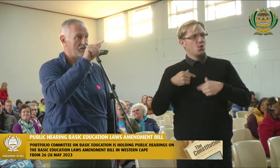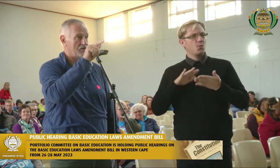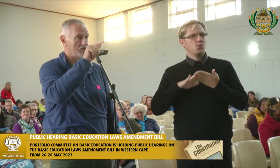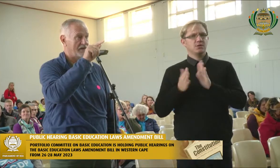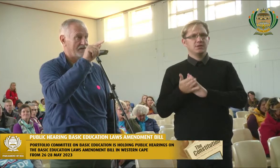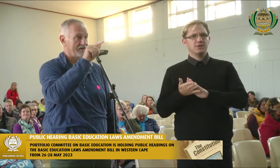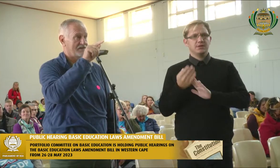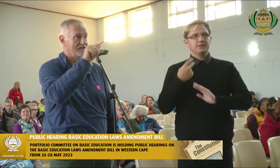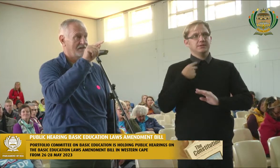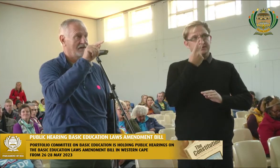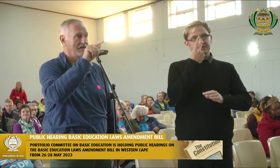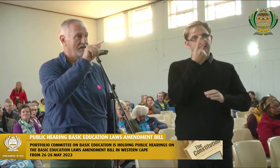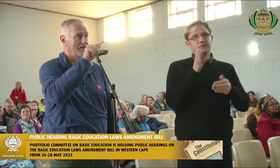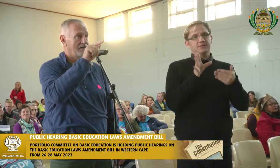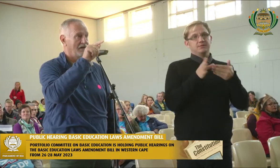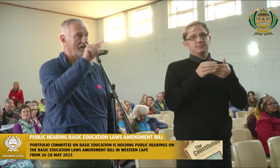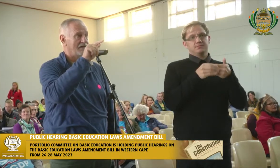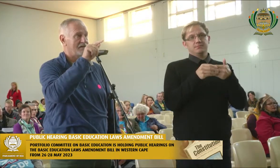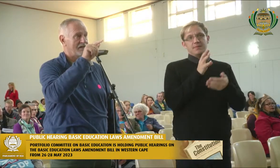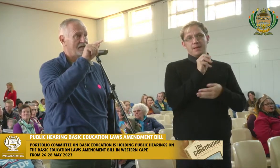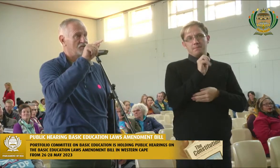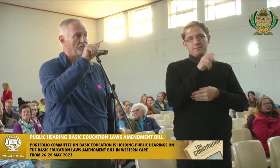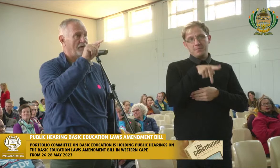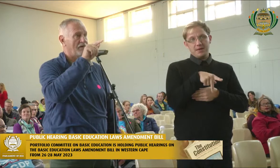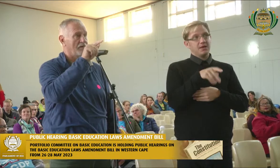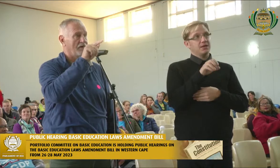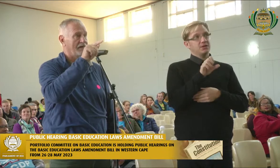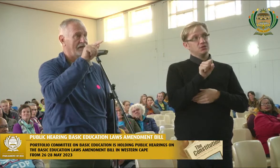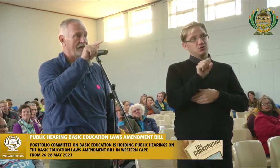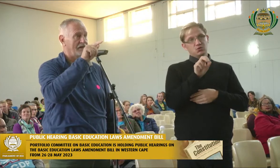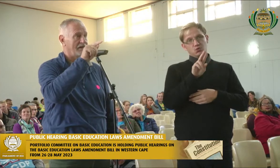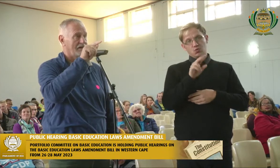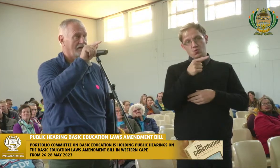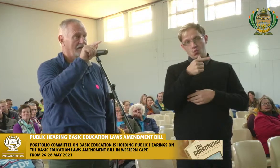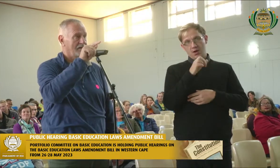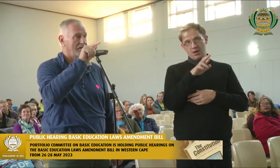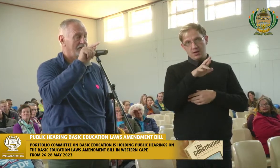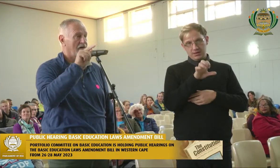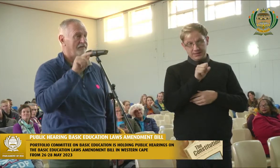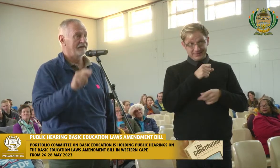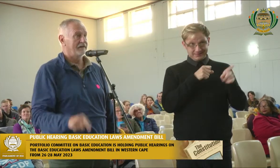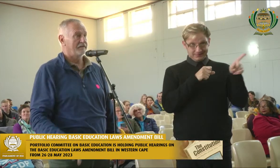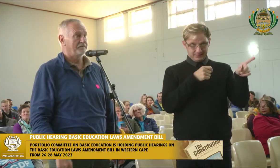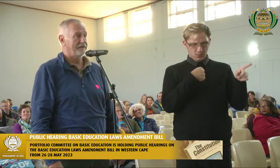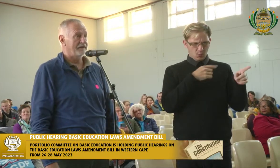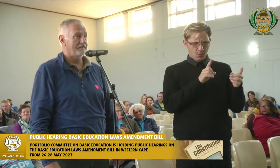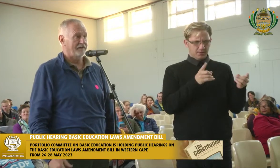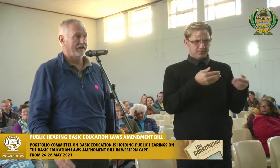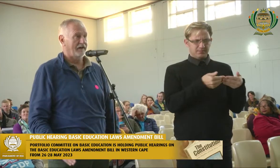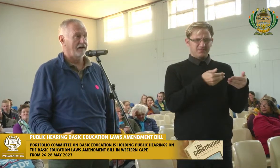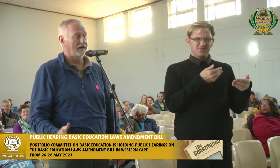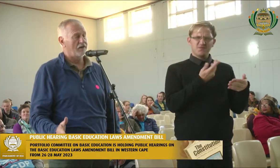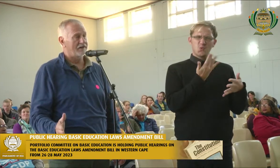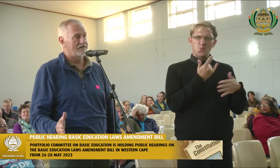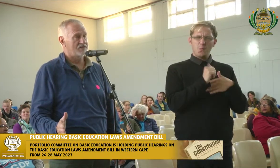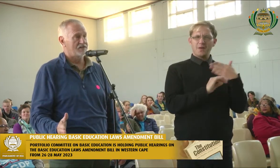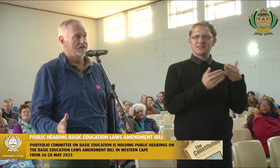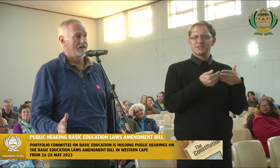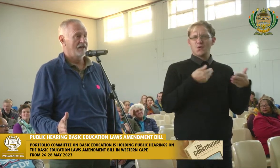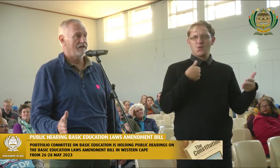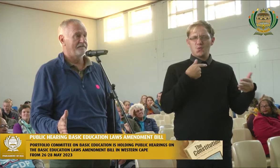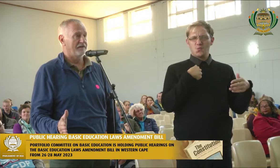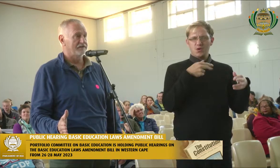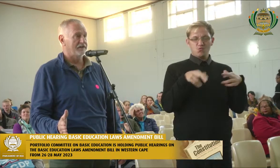MP Soekers. Ek en sy het so 'n paar maande gelede daar waar die riviere van die